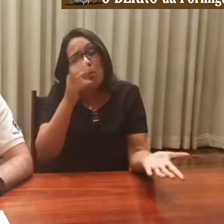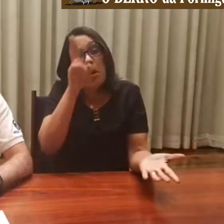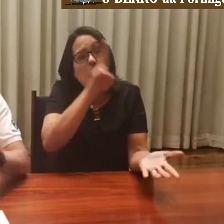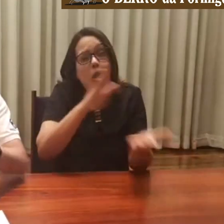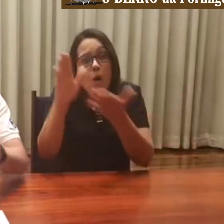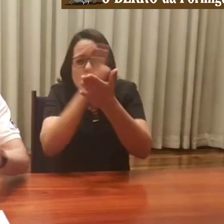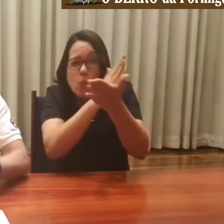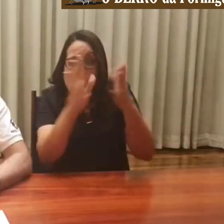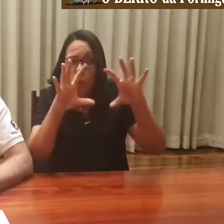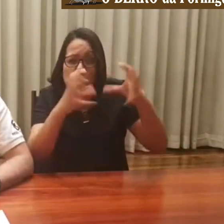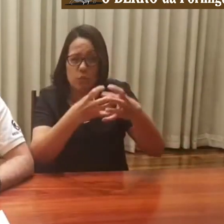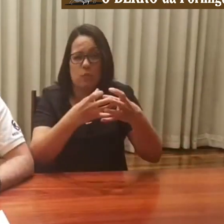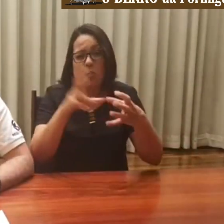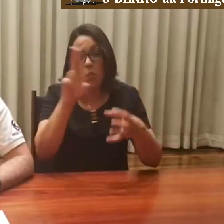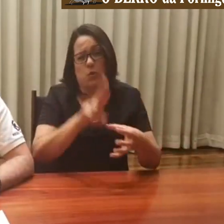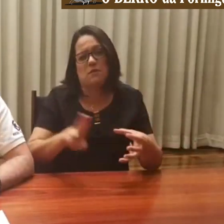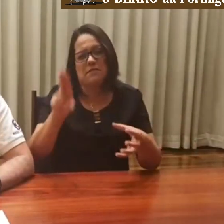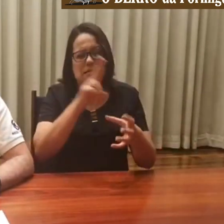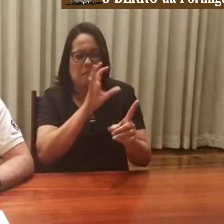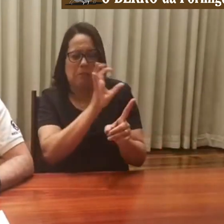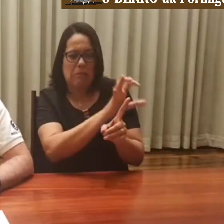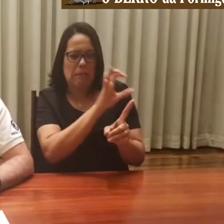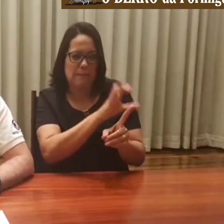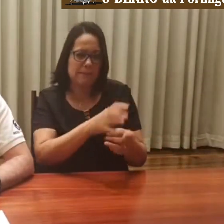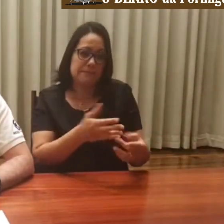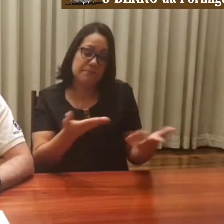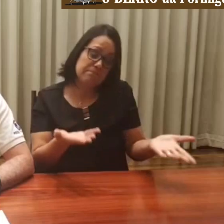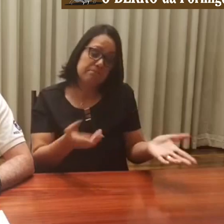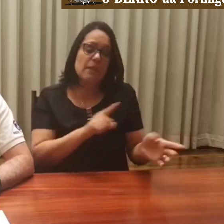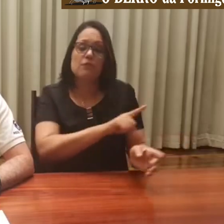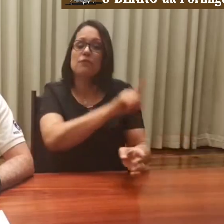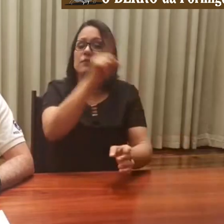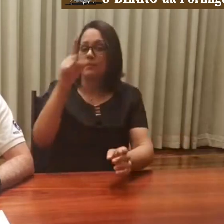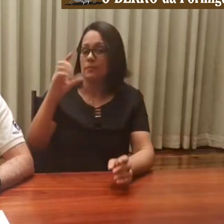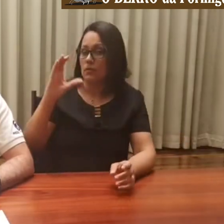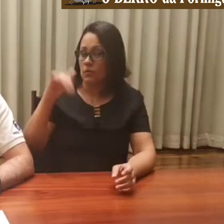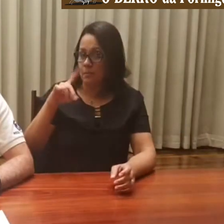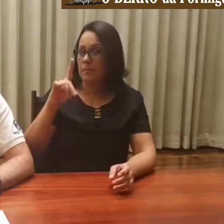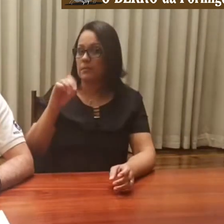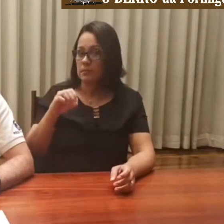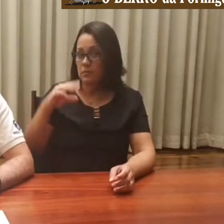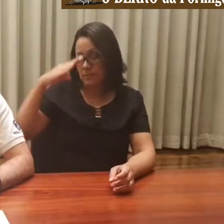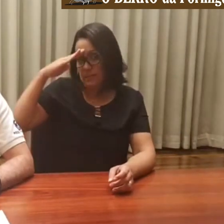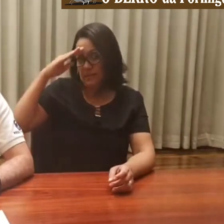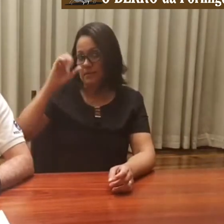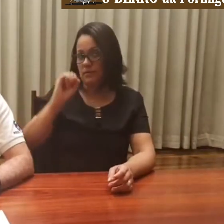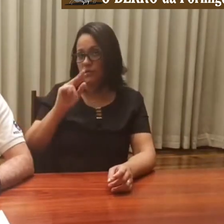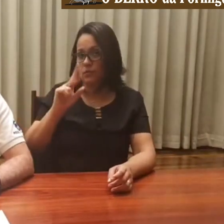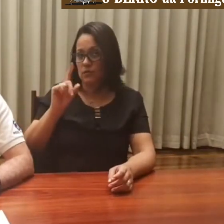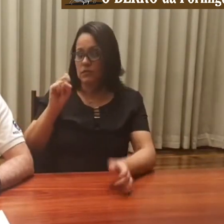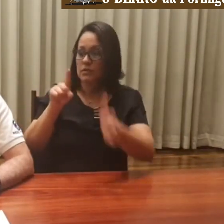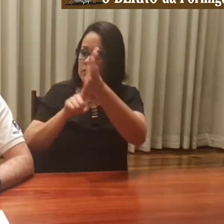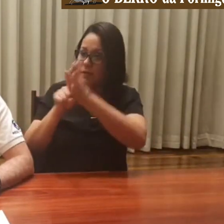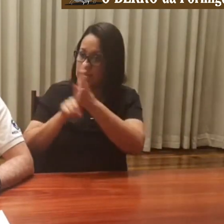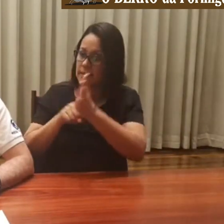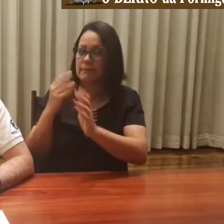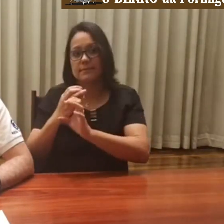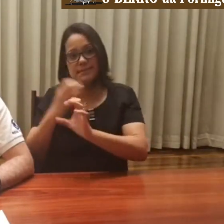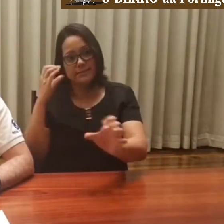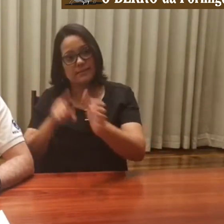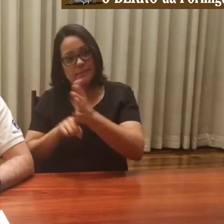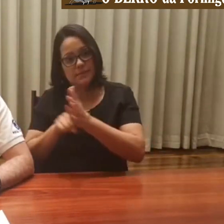parte, com esse tipo de gente aí. Fomos para o Comando Militar do Sudeste, tivemos contato com os engenheiros, com pesquisadores.